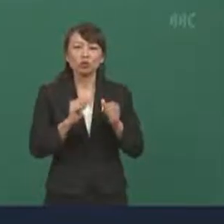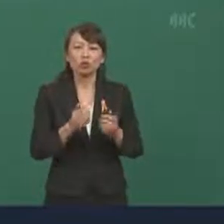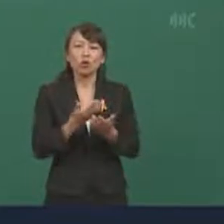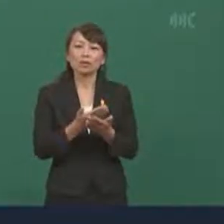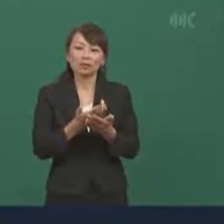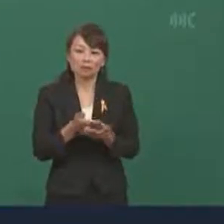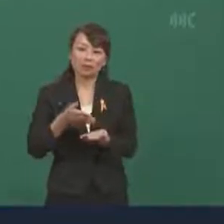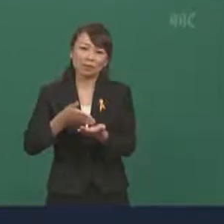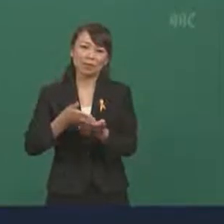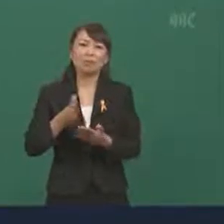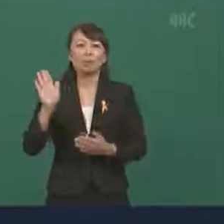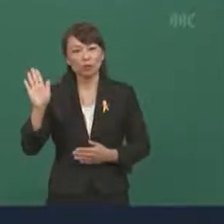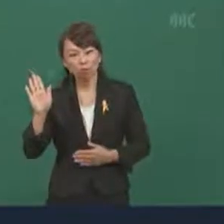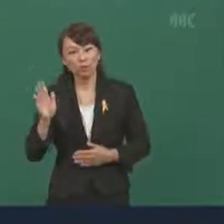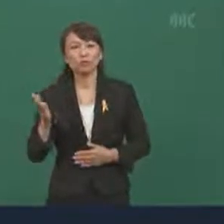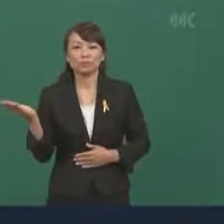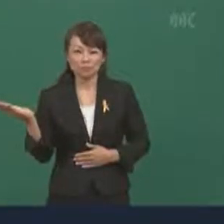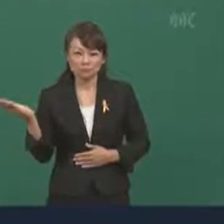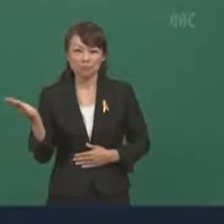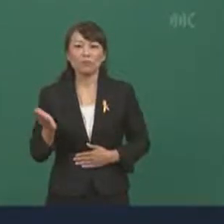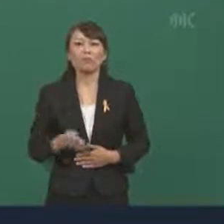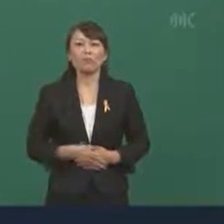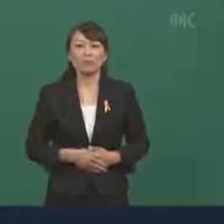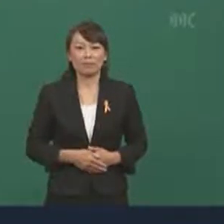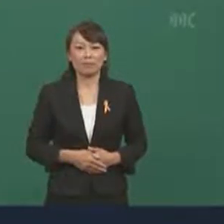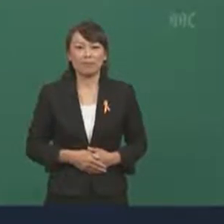などに連絡してほしいとしています。